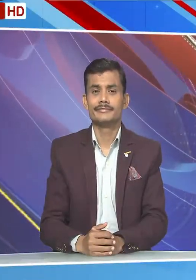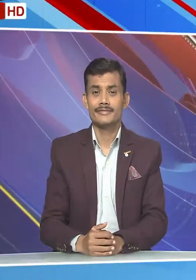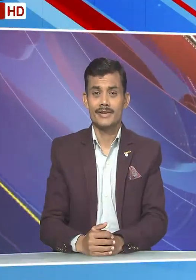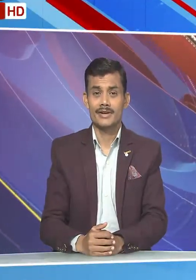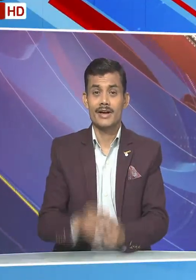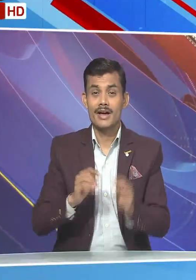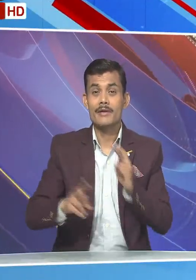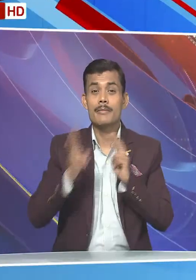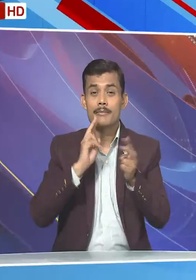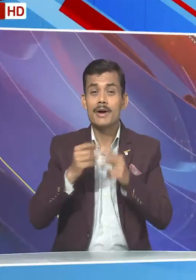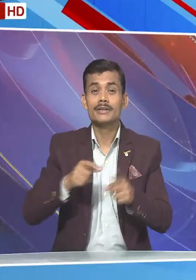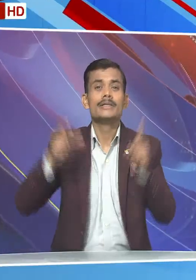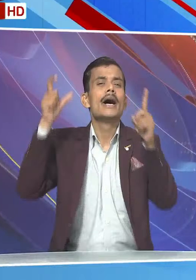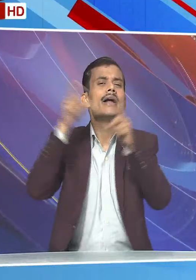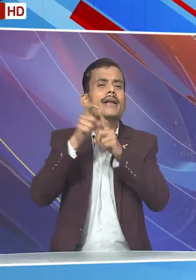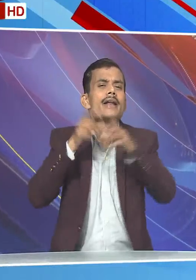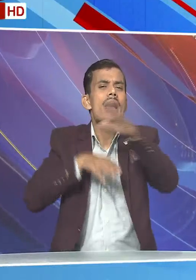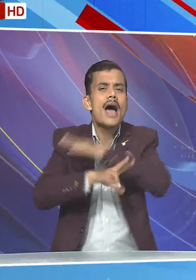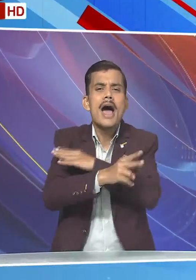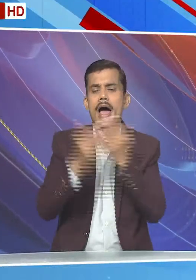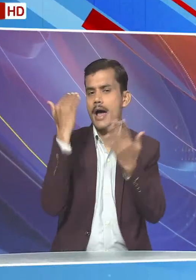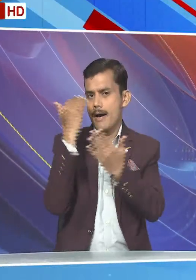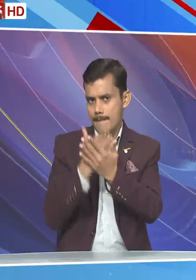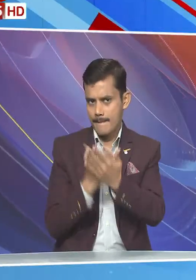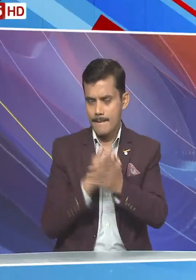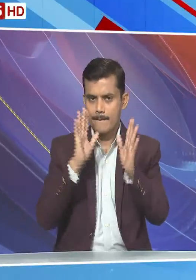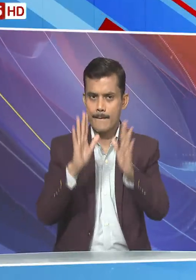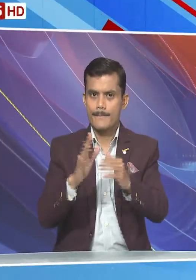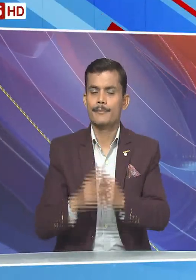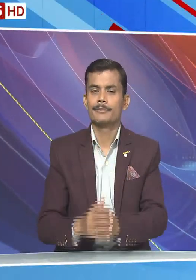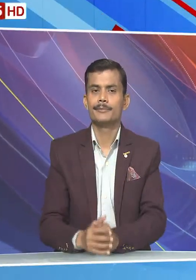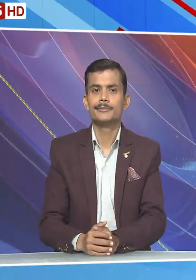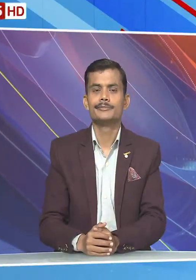और अब बात डीडी प्रीमियर्स की।